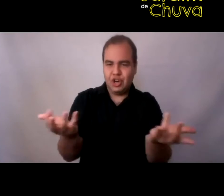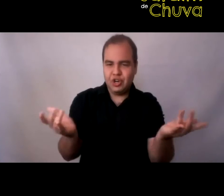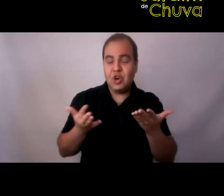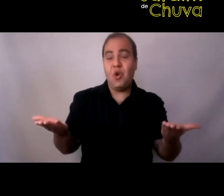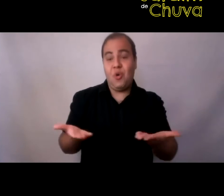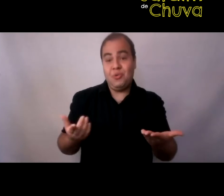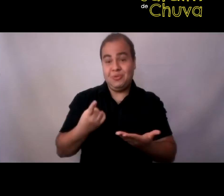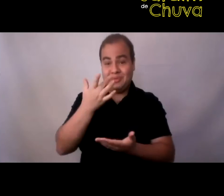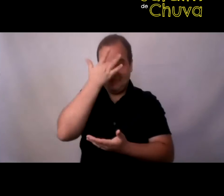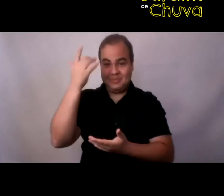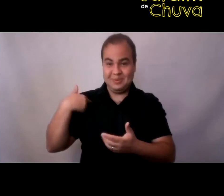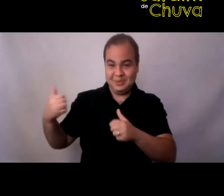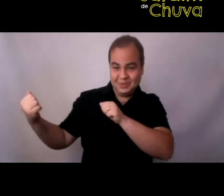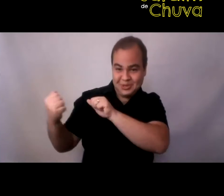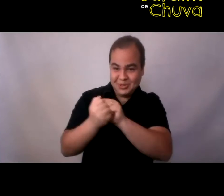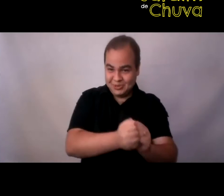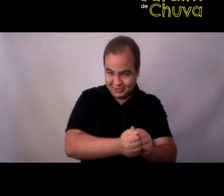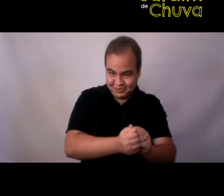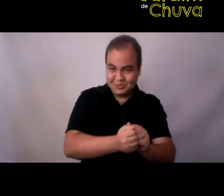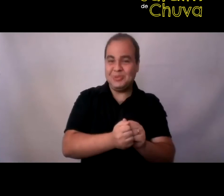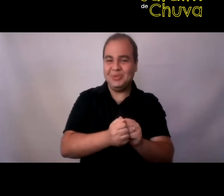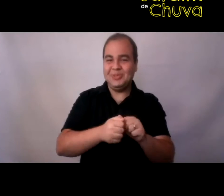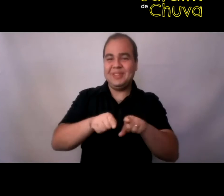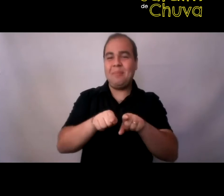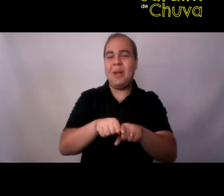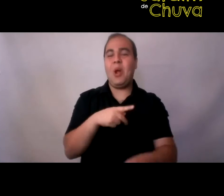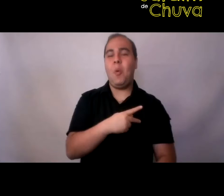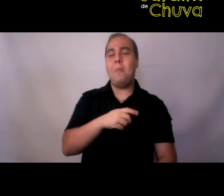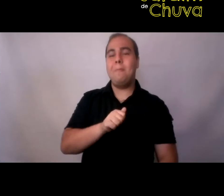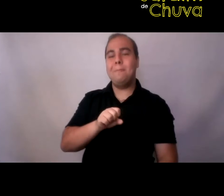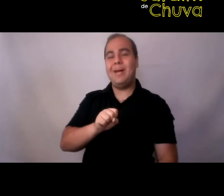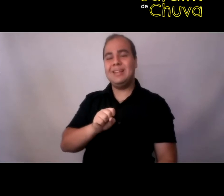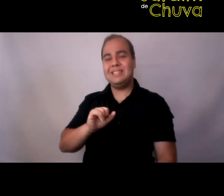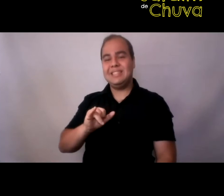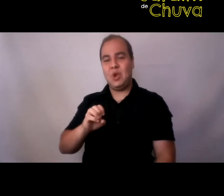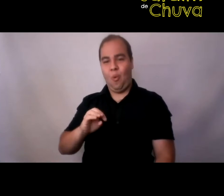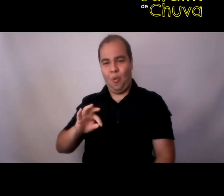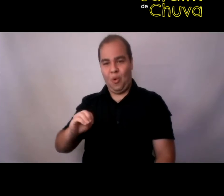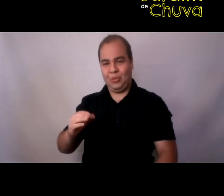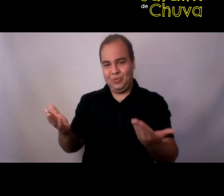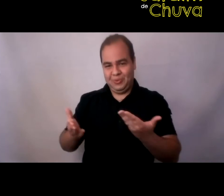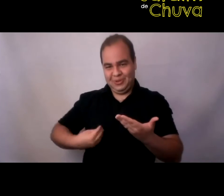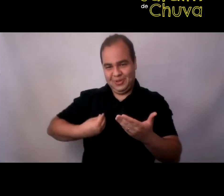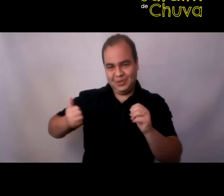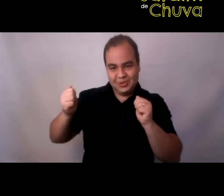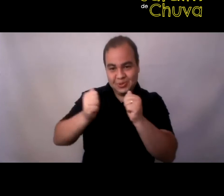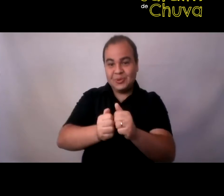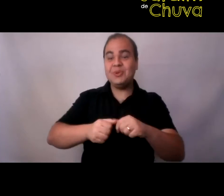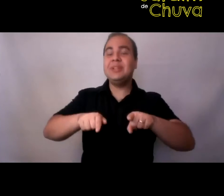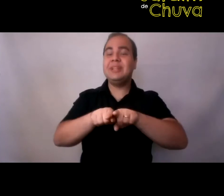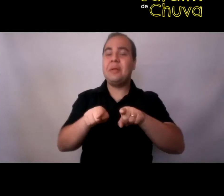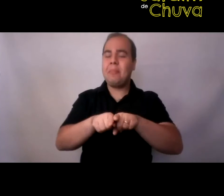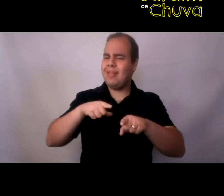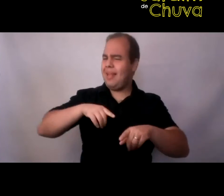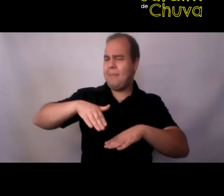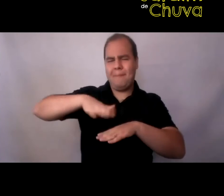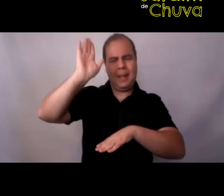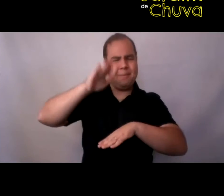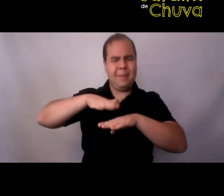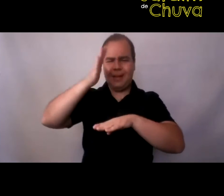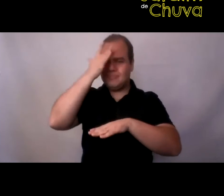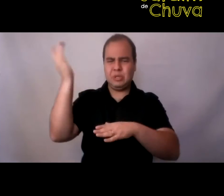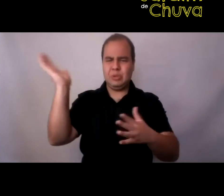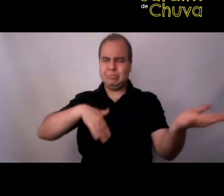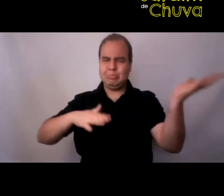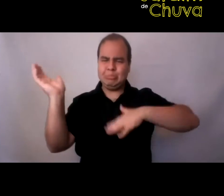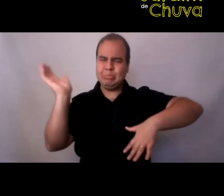Fê Sacioto, jardineiro de chuva, e o Nick Sabei. E tem mais gente chegando, tem outras pessoas